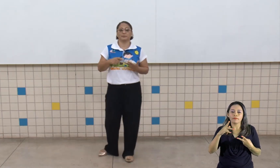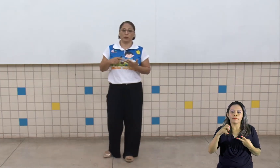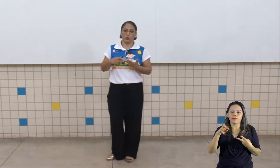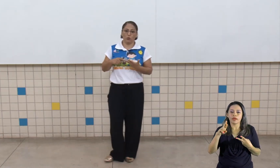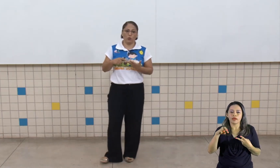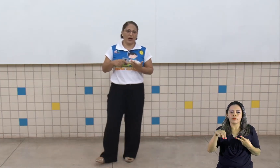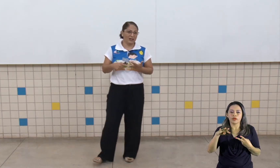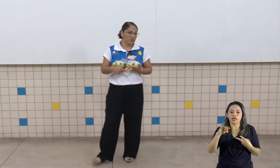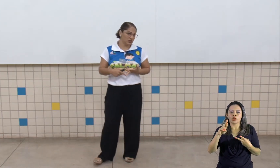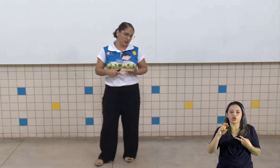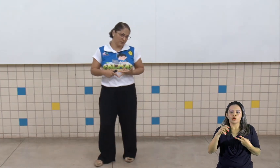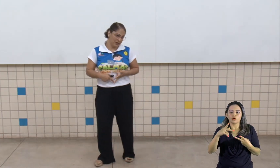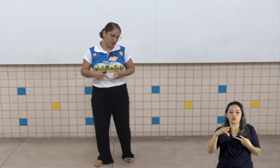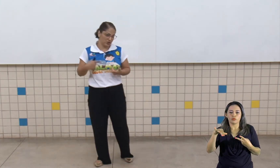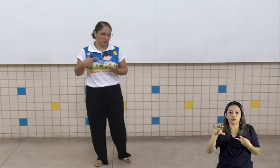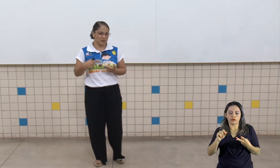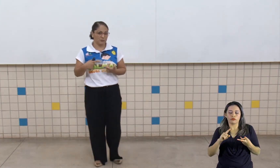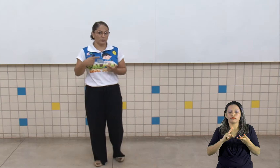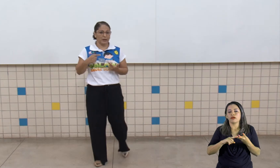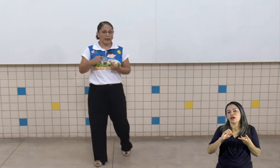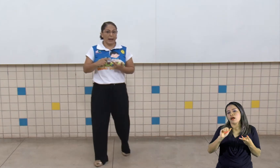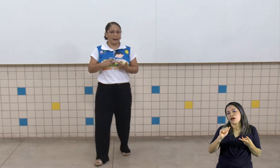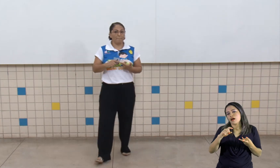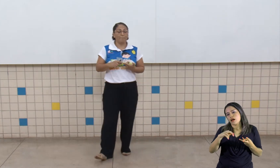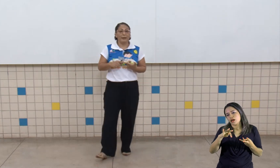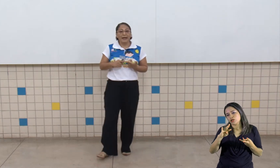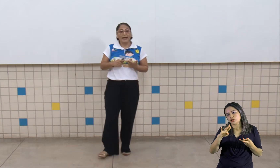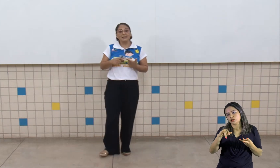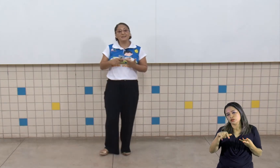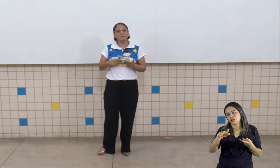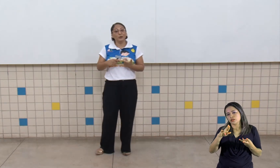hipermetropia, o astigmatismo, a